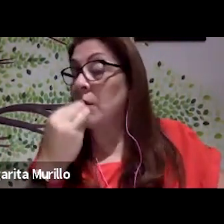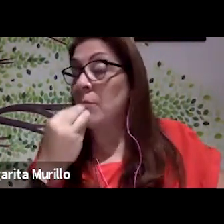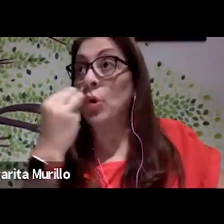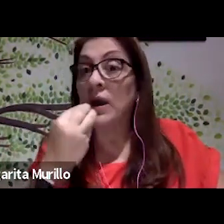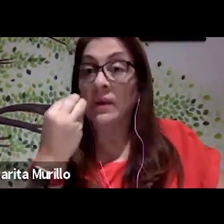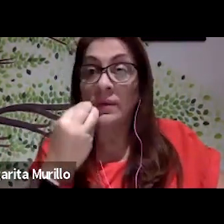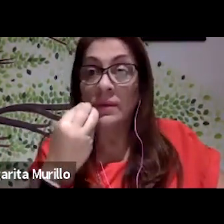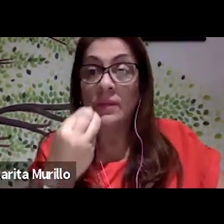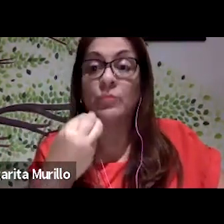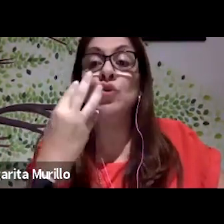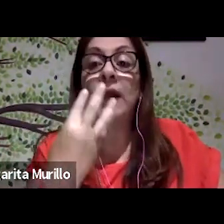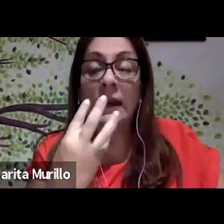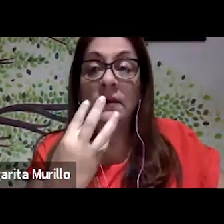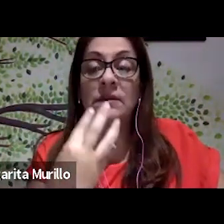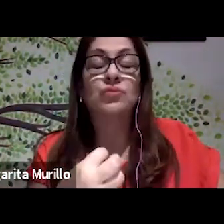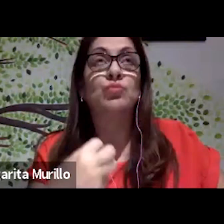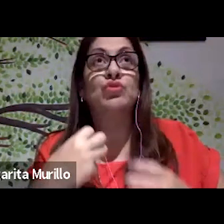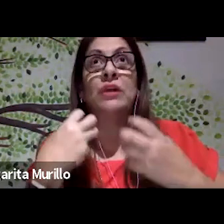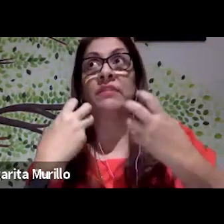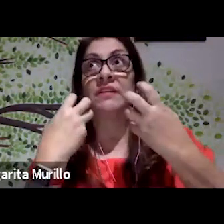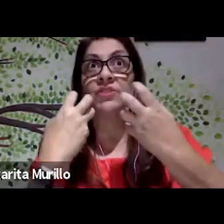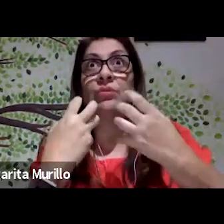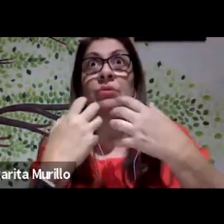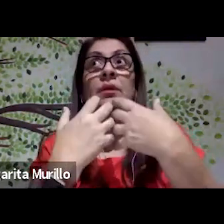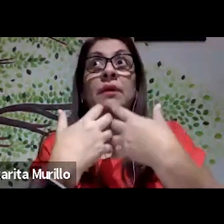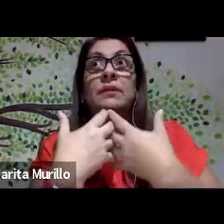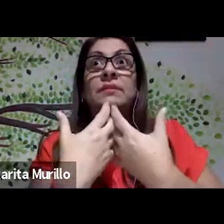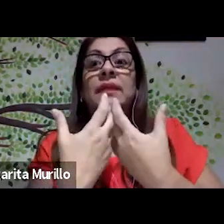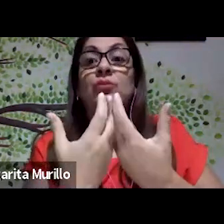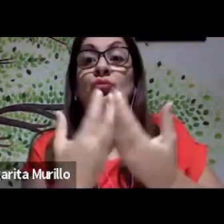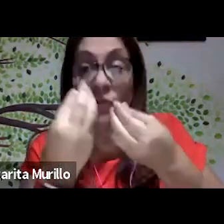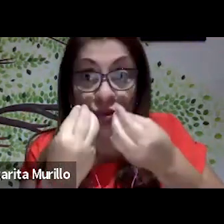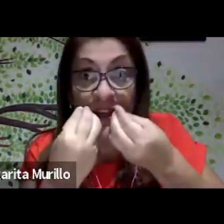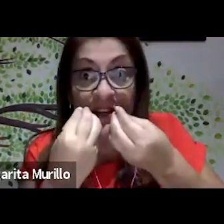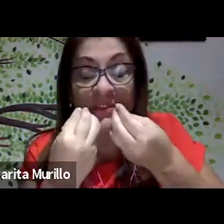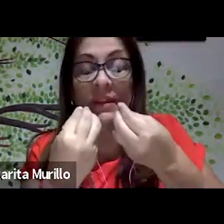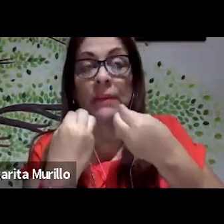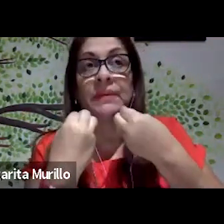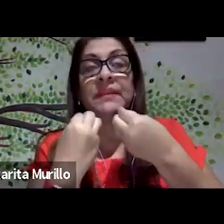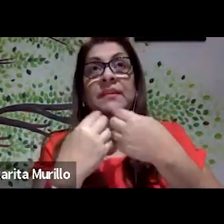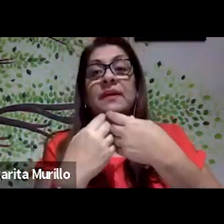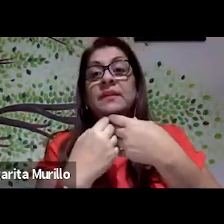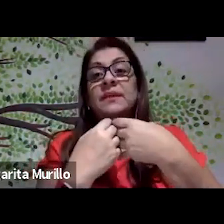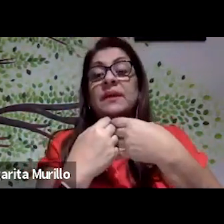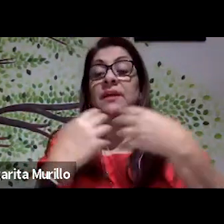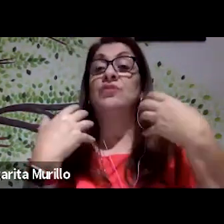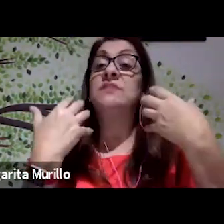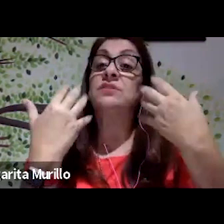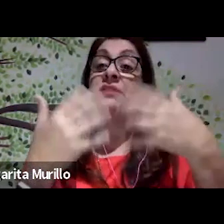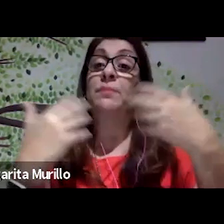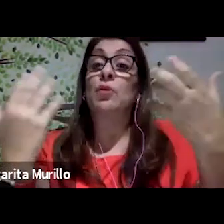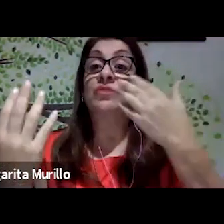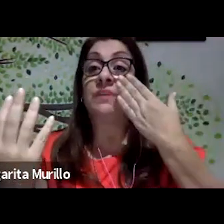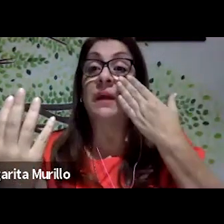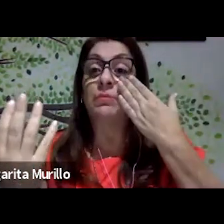ver con la boca es muy oral mucho de la relación de nutrirse de la maternidad Entonces